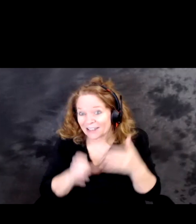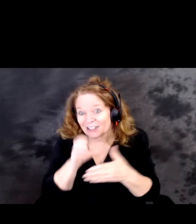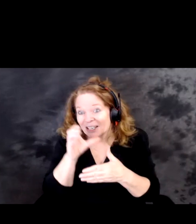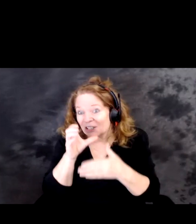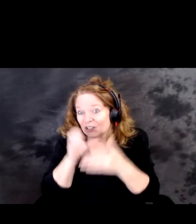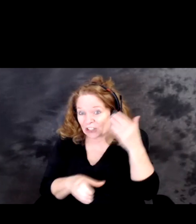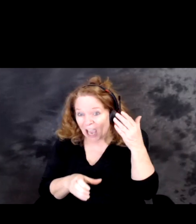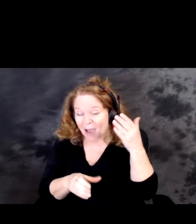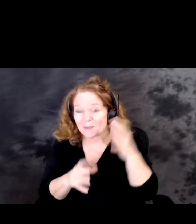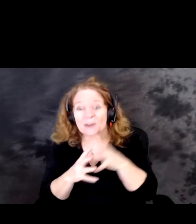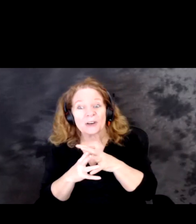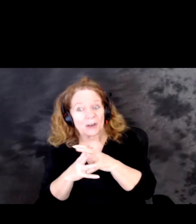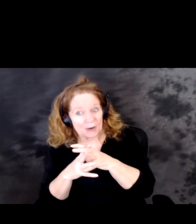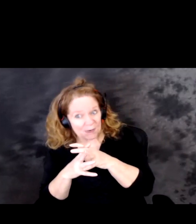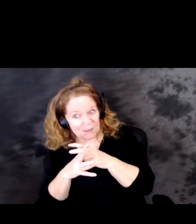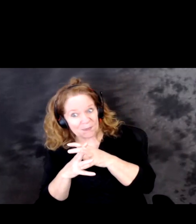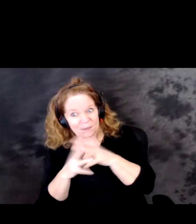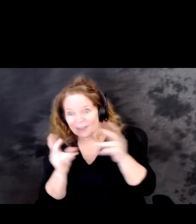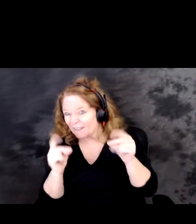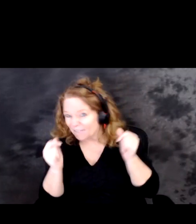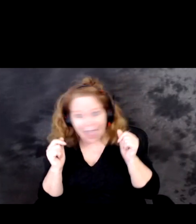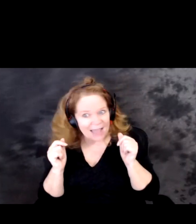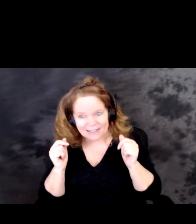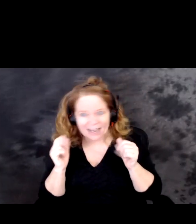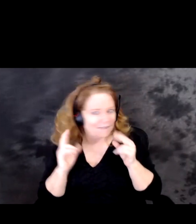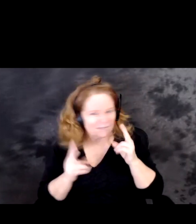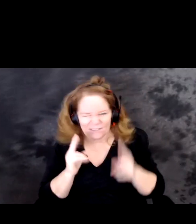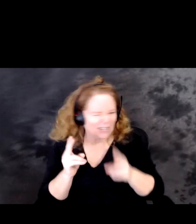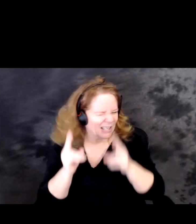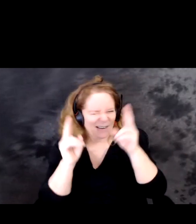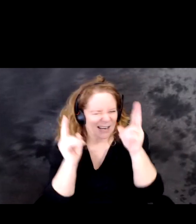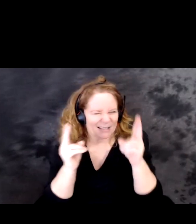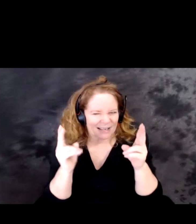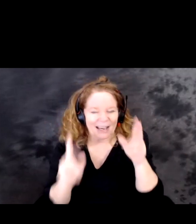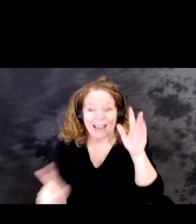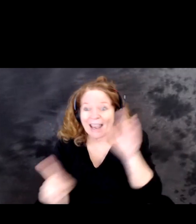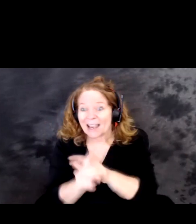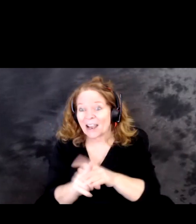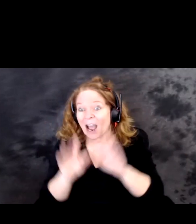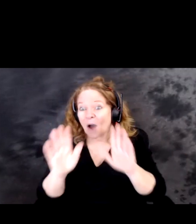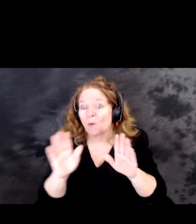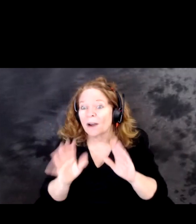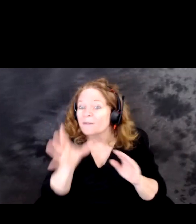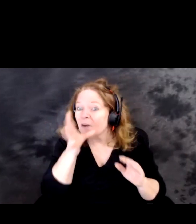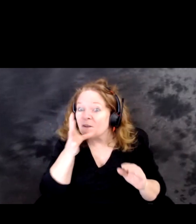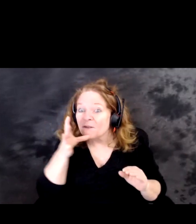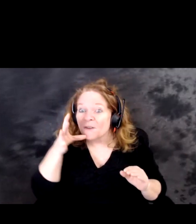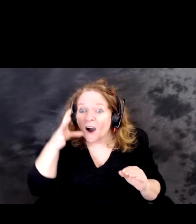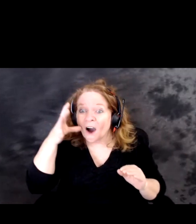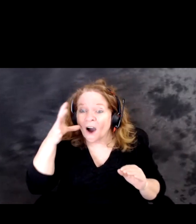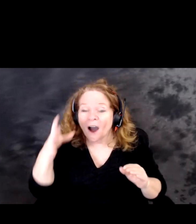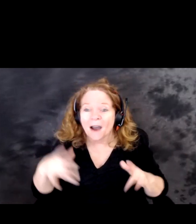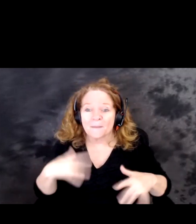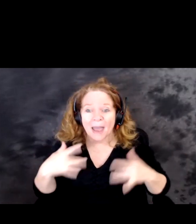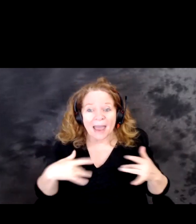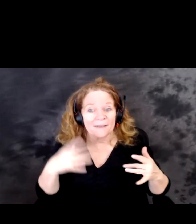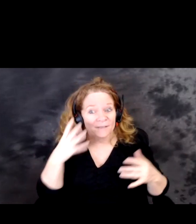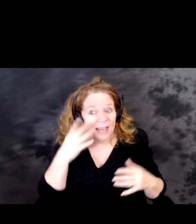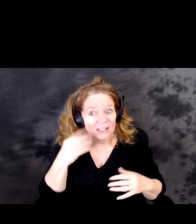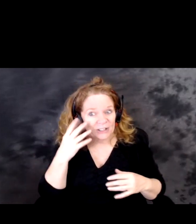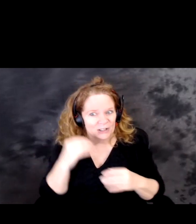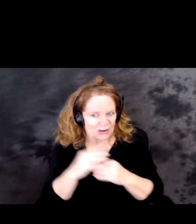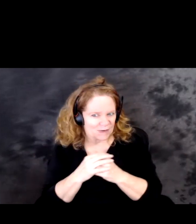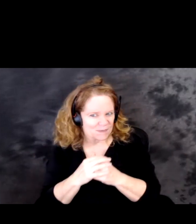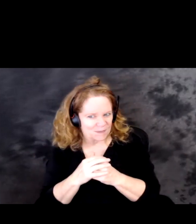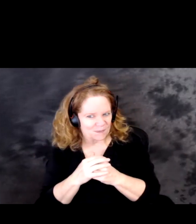el emocionante último capítulo rápido y furioso de nuestra aventura?